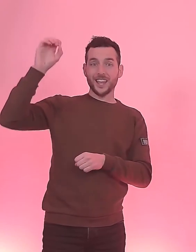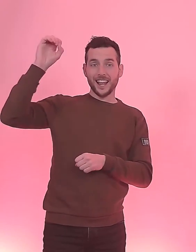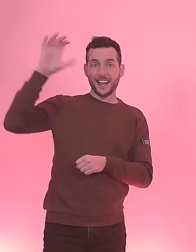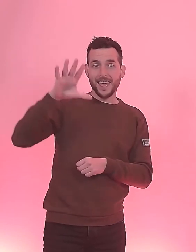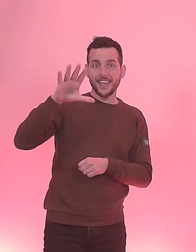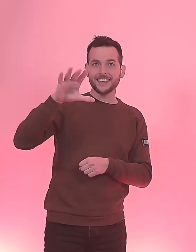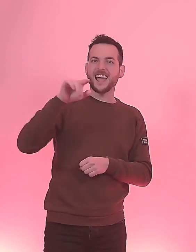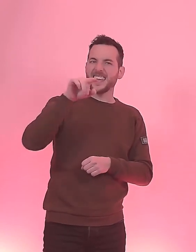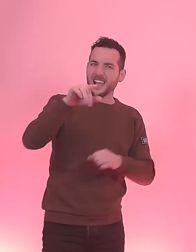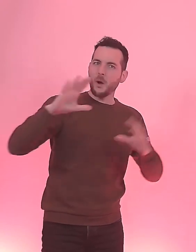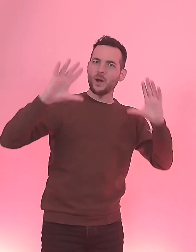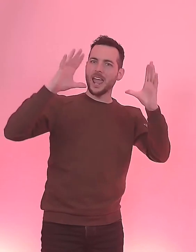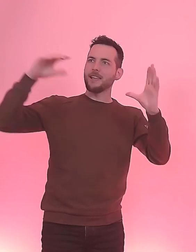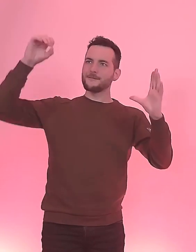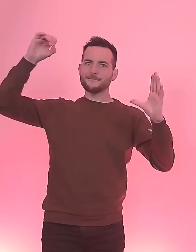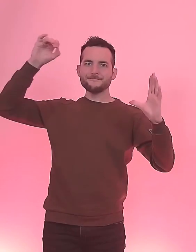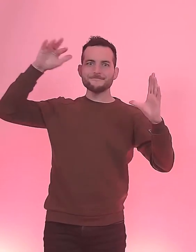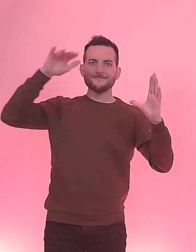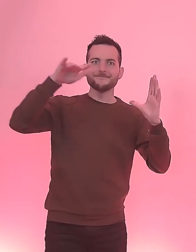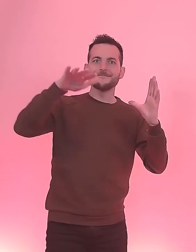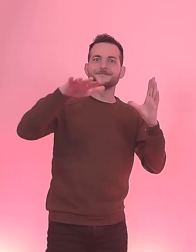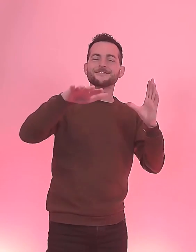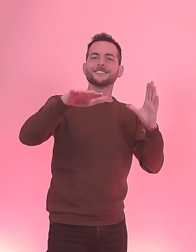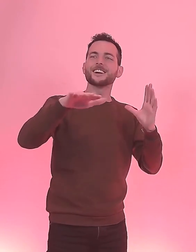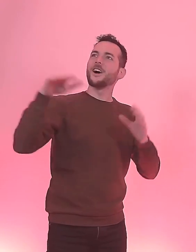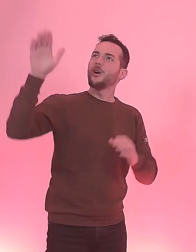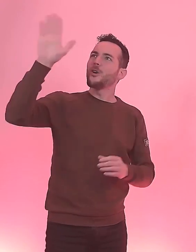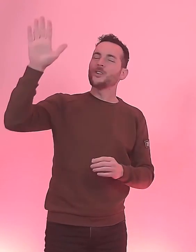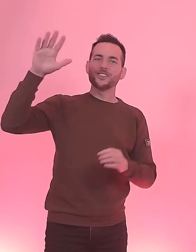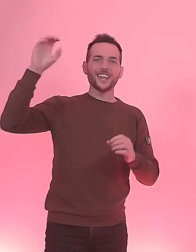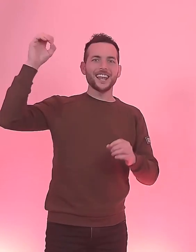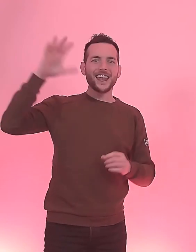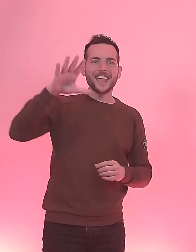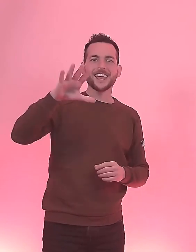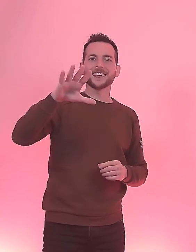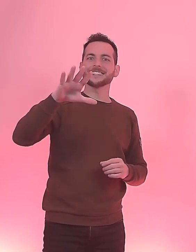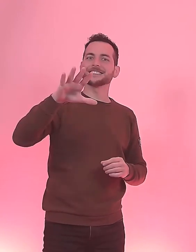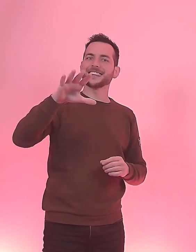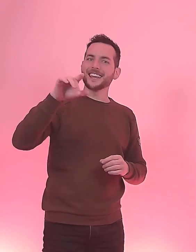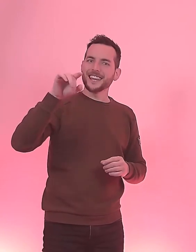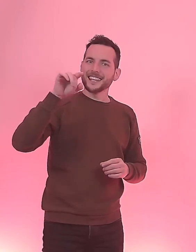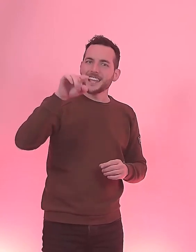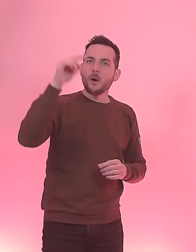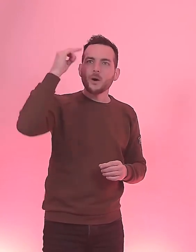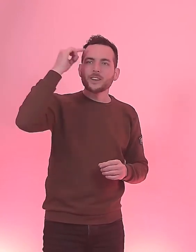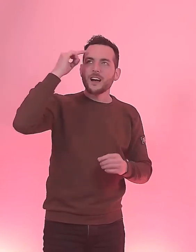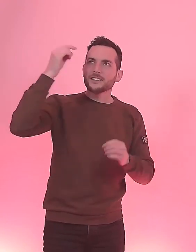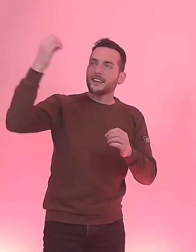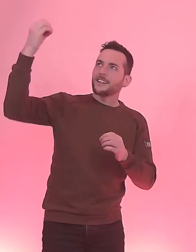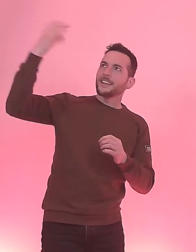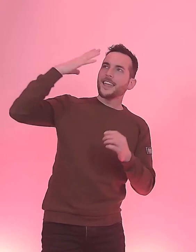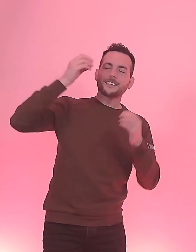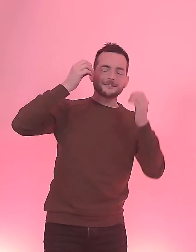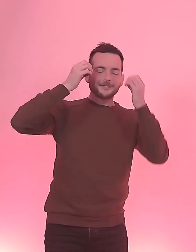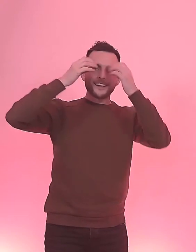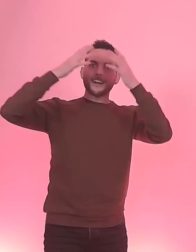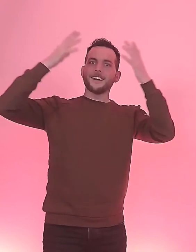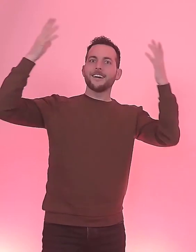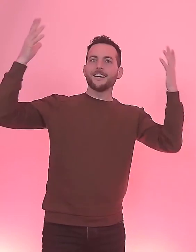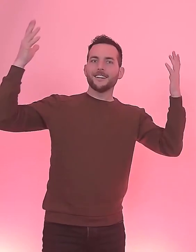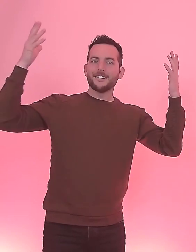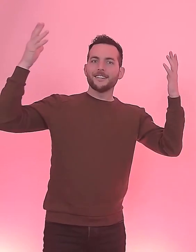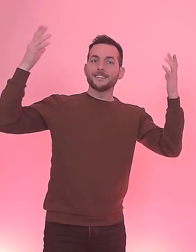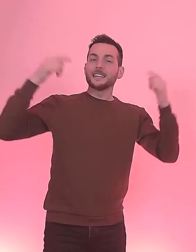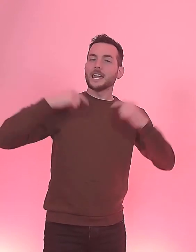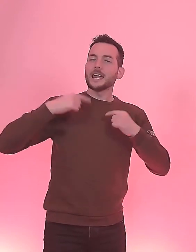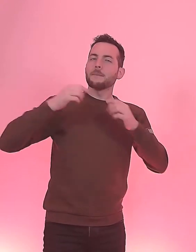leven komt dat god ze licht gaat schijnen in je gedachten ik dit bent dat